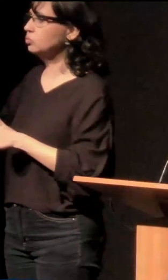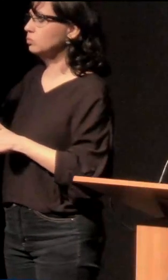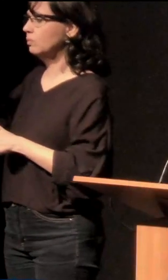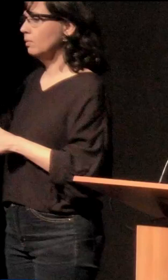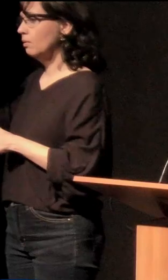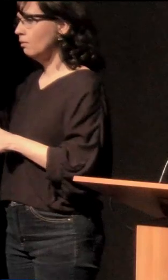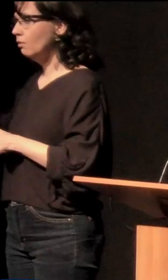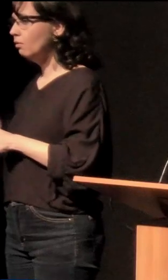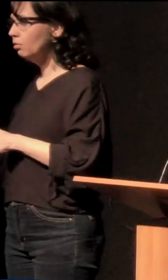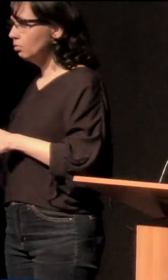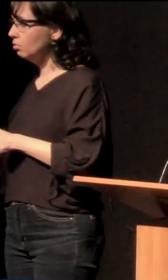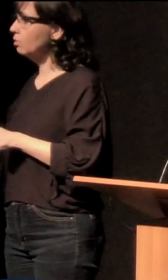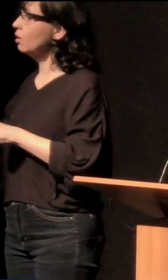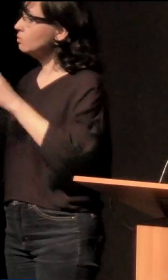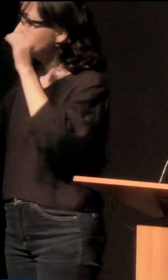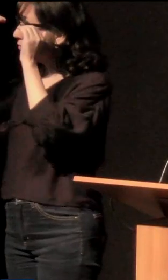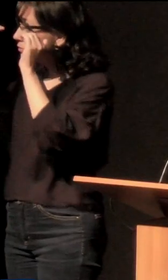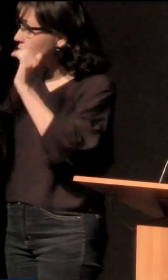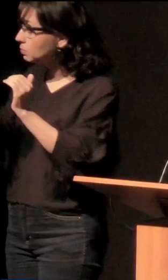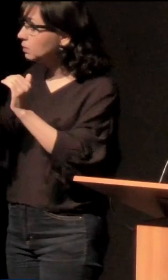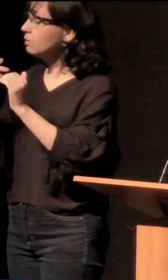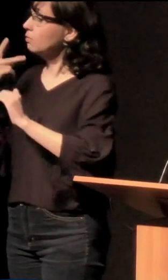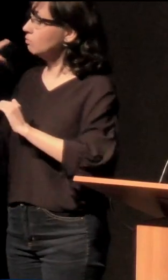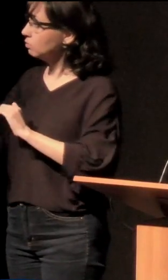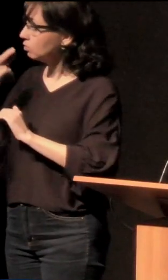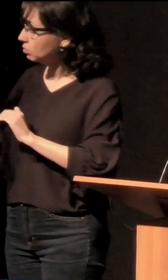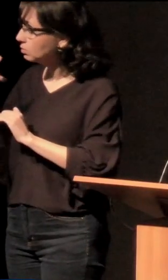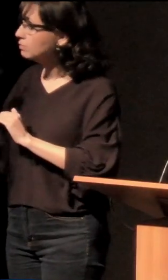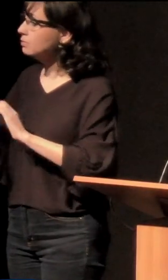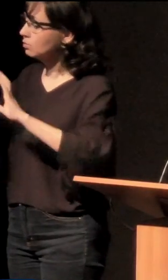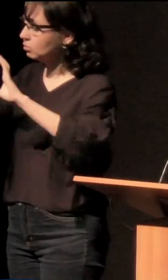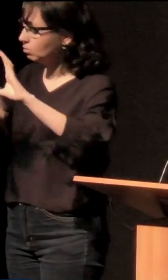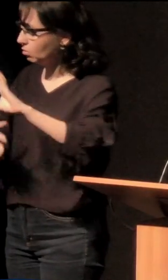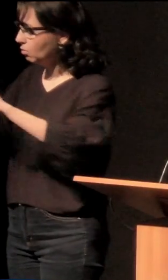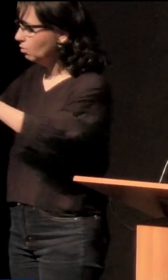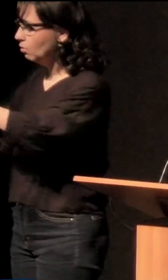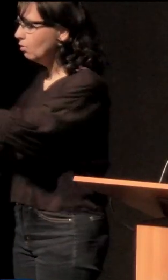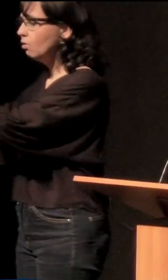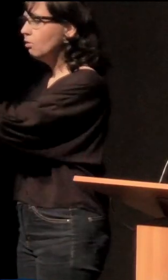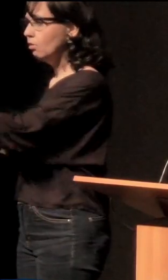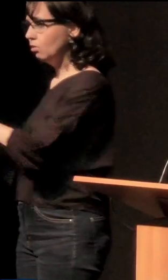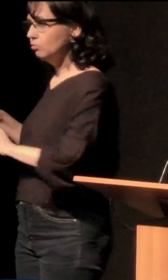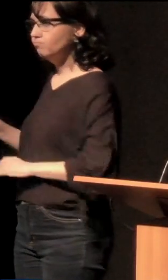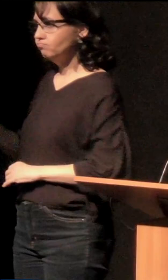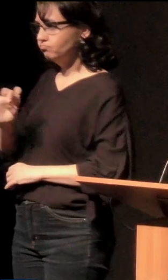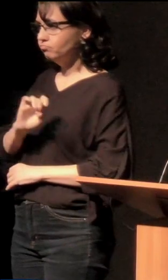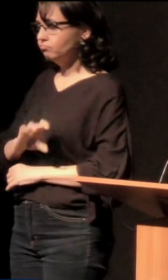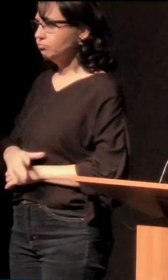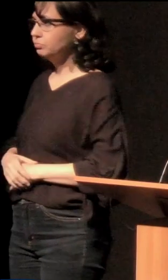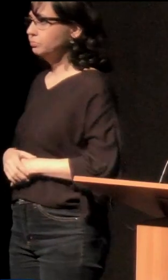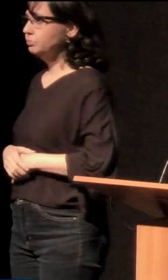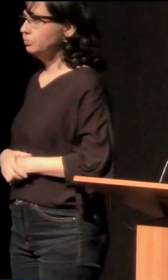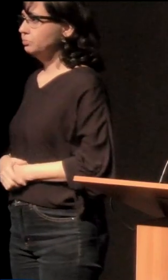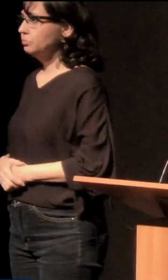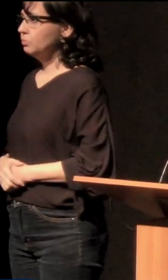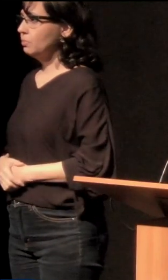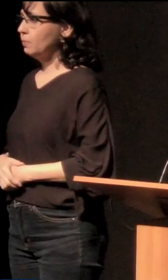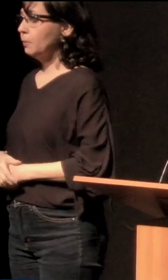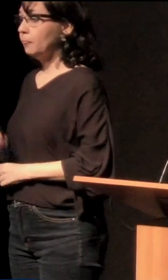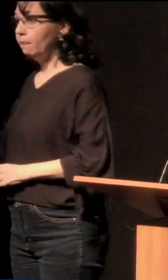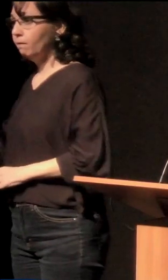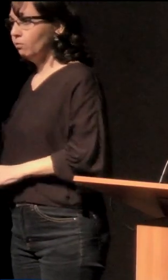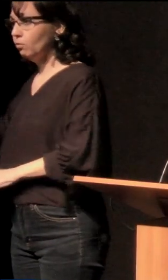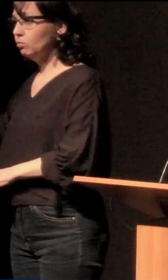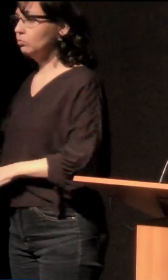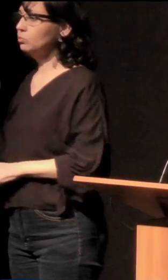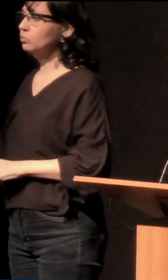valorizar e fomentar essas especificidades é o outro ponto é a